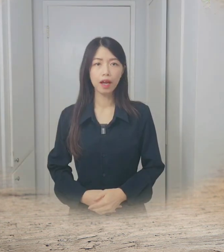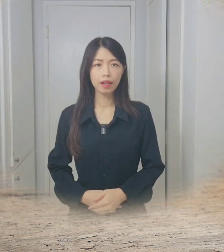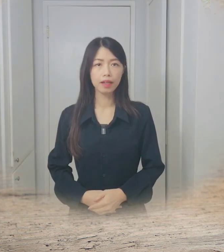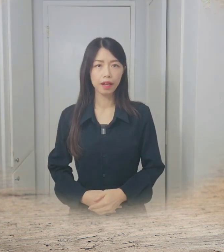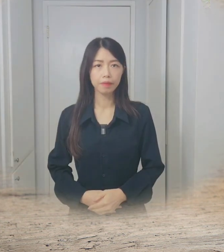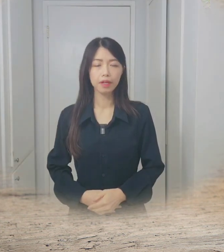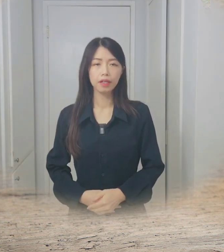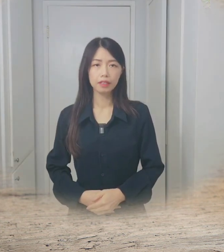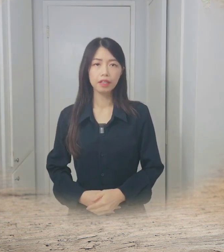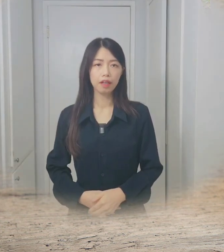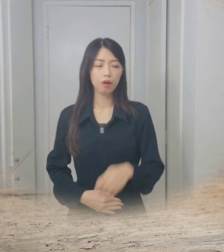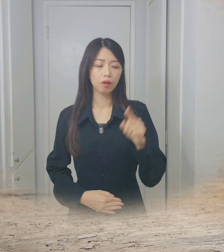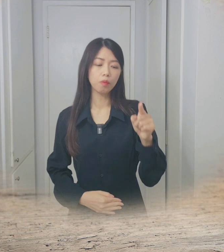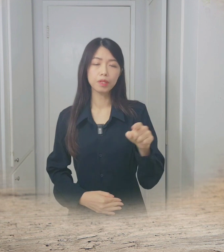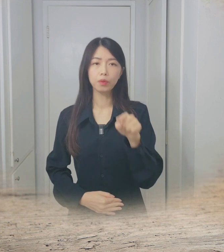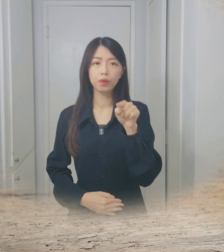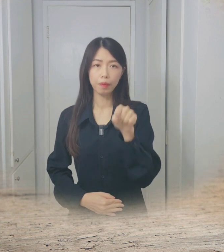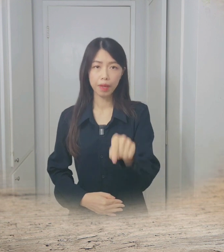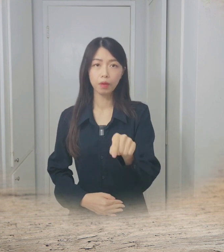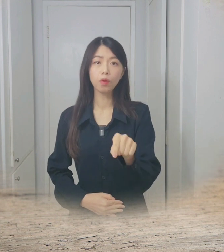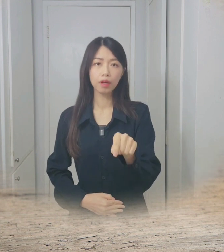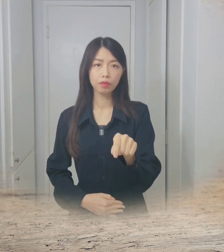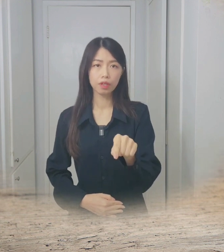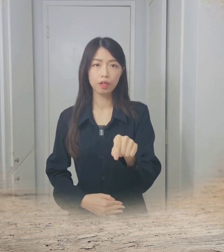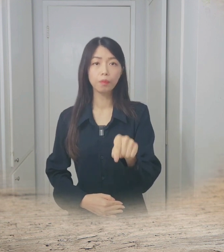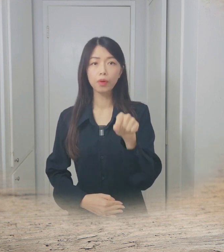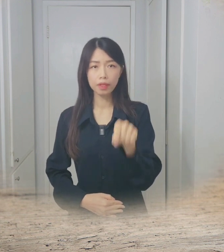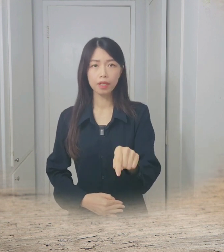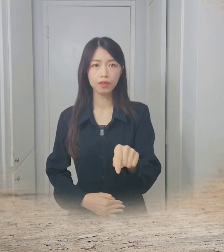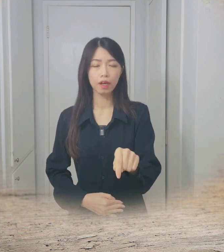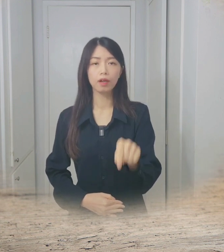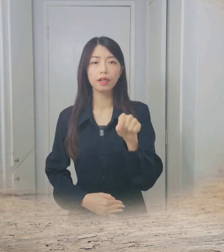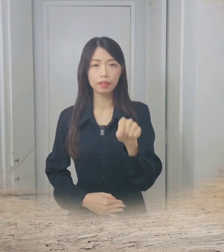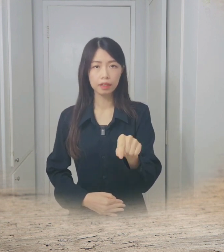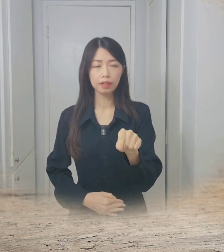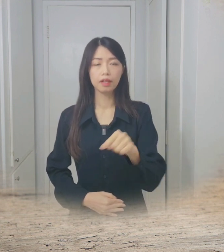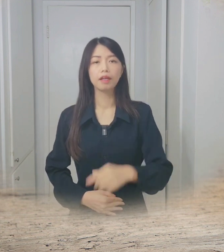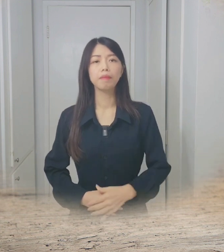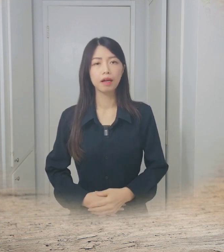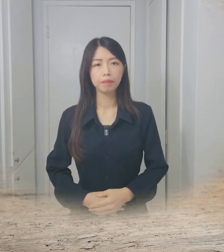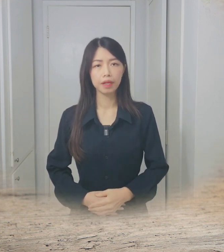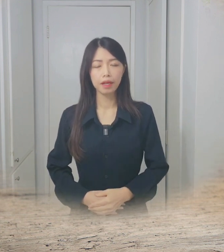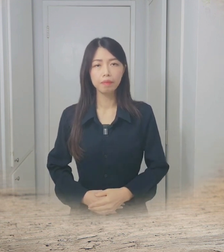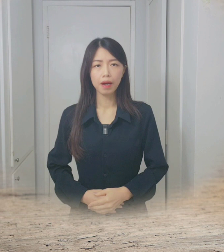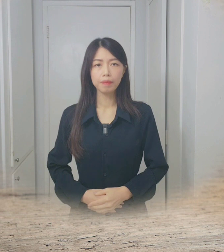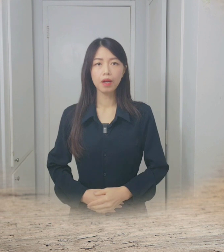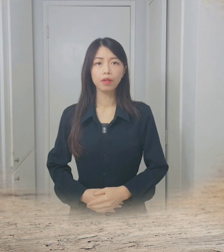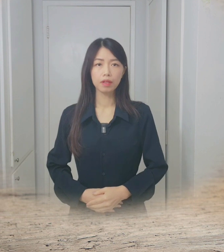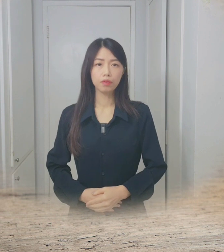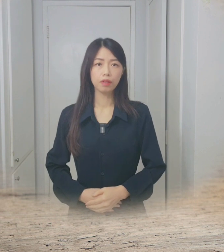주를 향한 사람 그는요. 검지로 앞에 꼭 찍어주셔서 포인팅 해주세요. 그 마음이